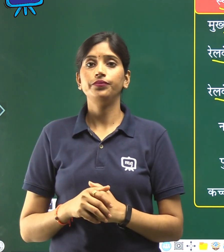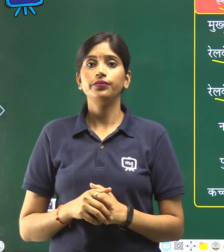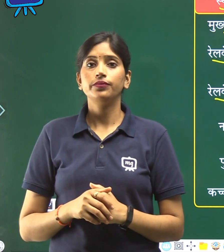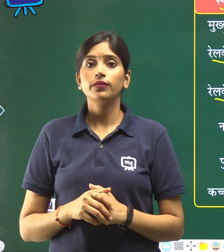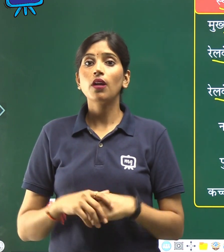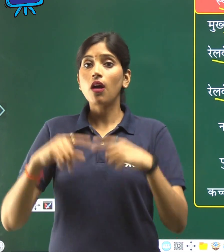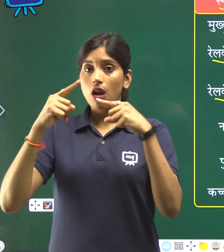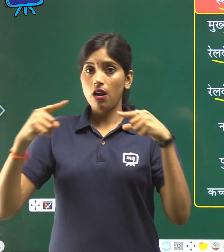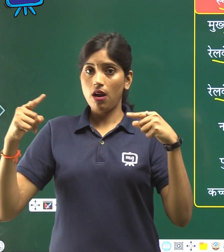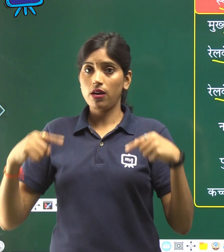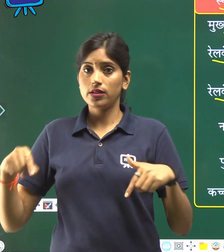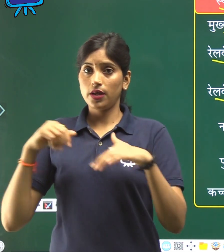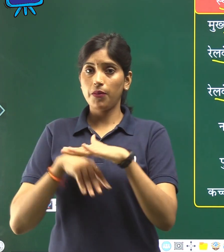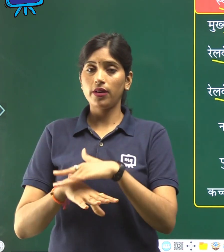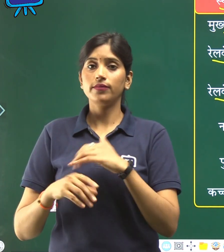नक्शे में